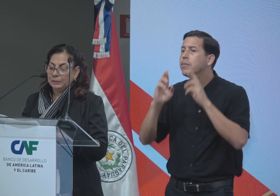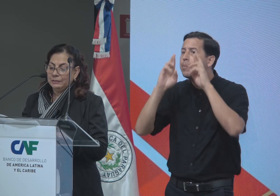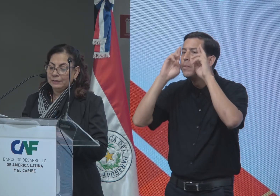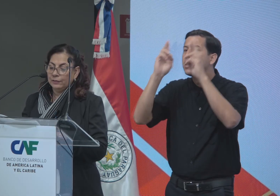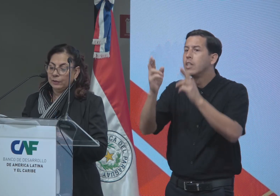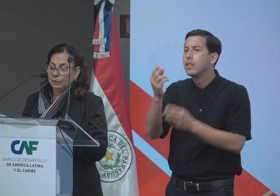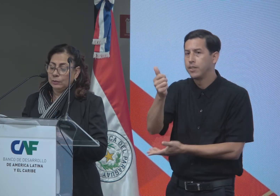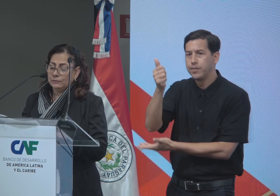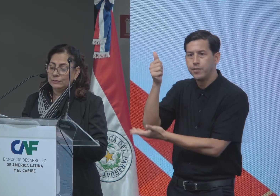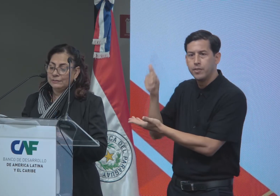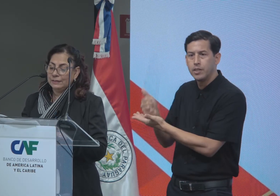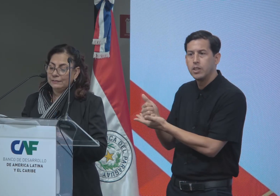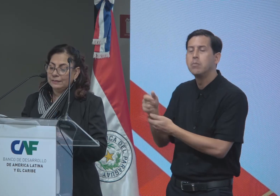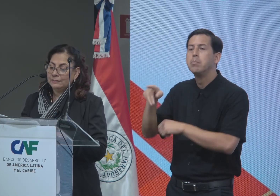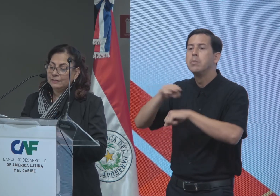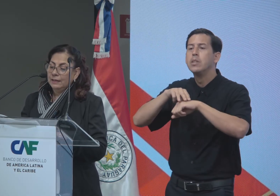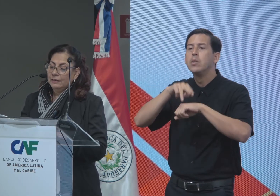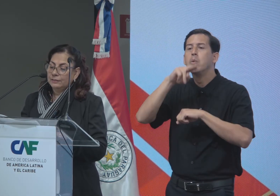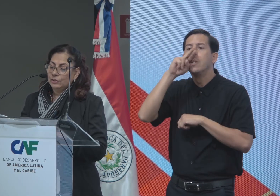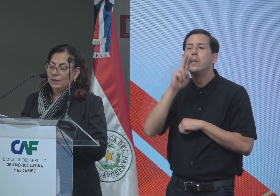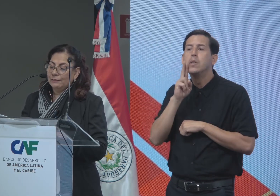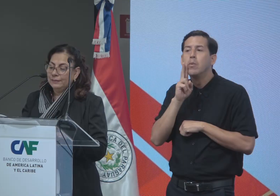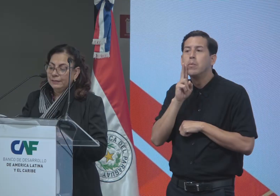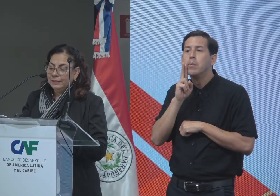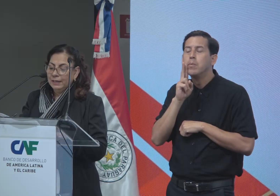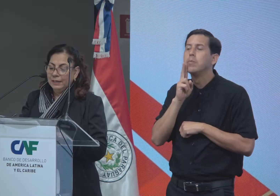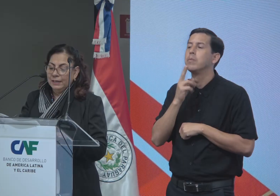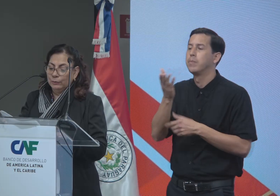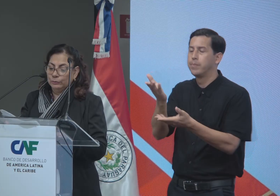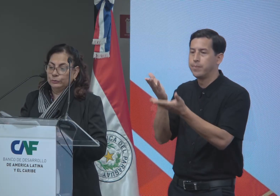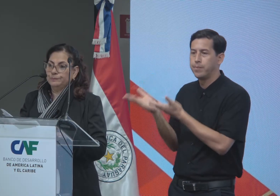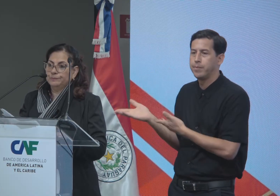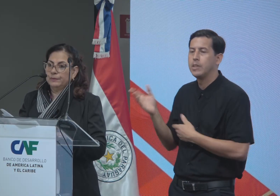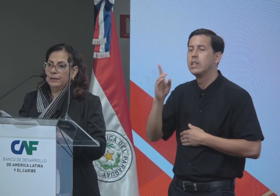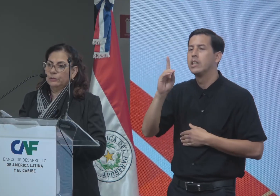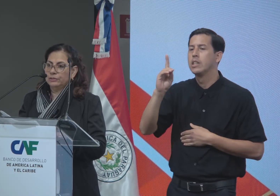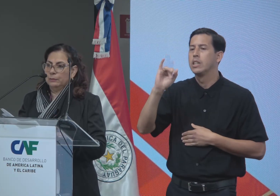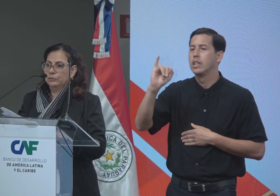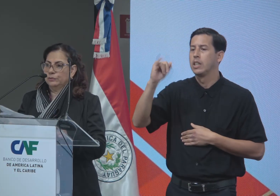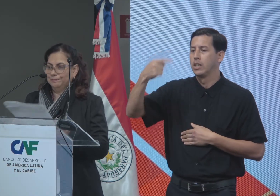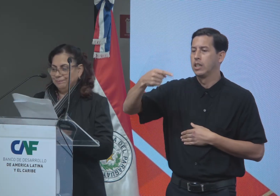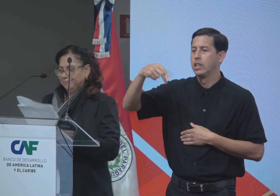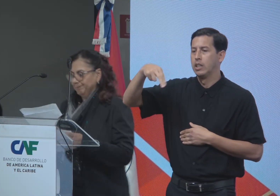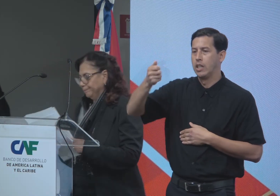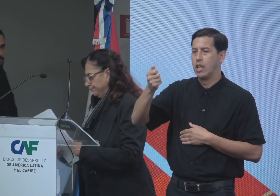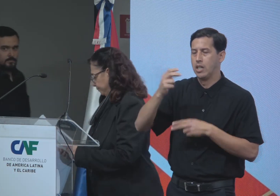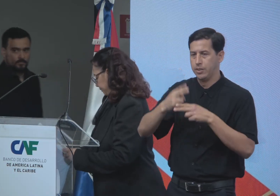del Ministerio de Educación y Ciencias, la señora Digna Gauto. La escuchamos.